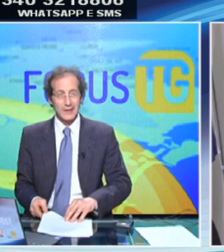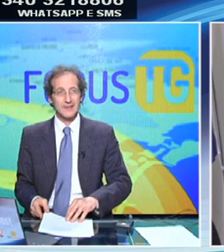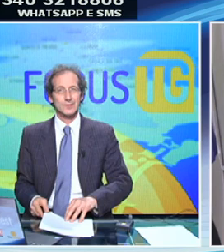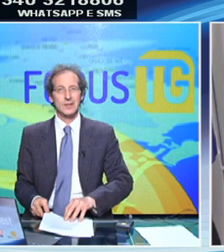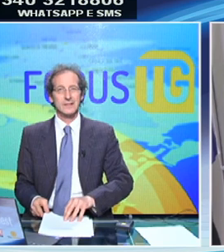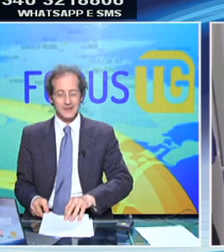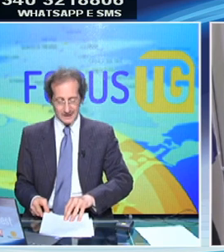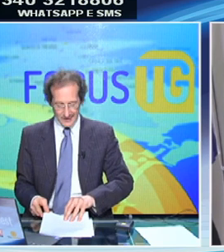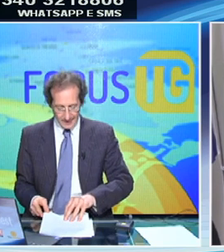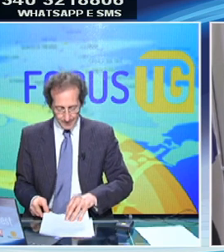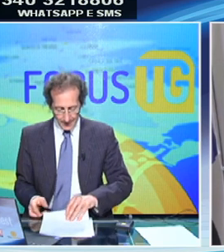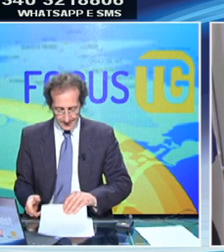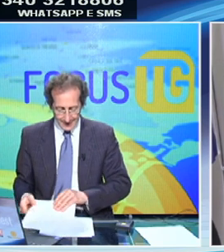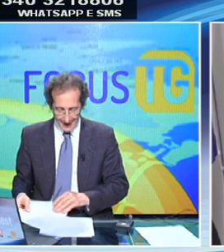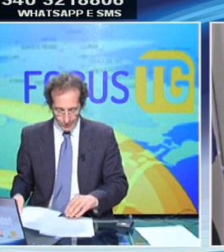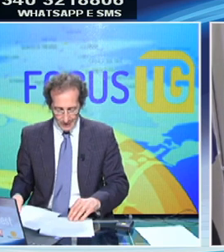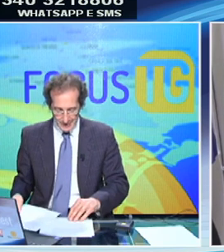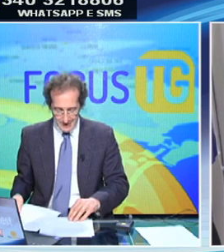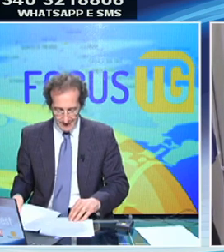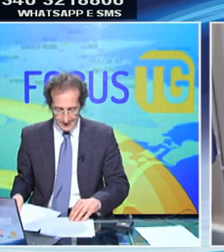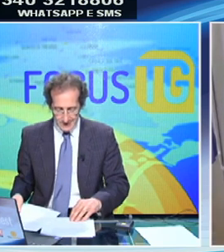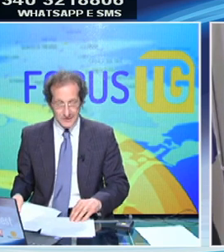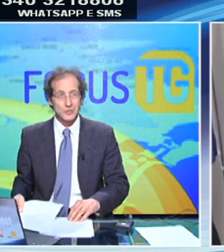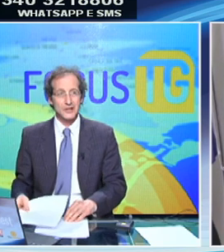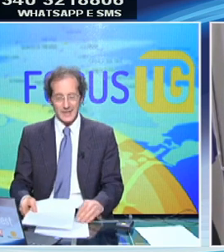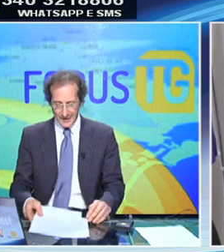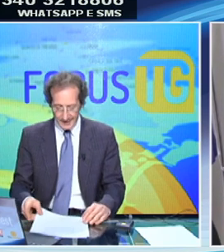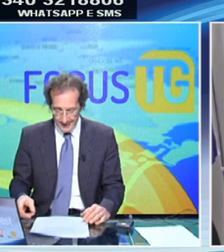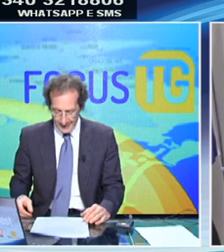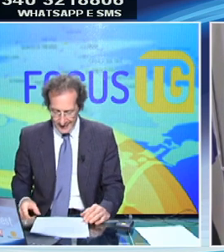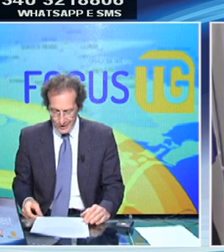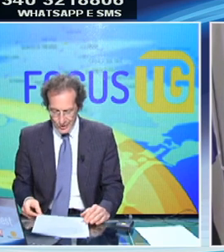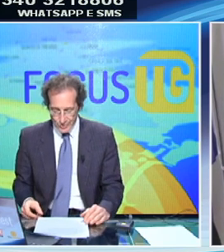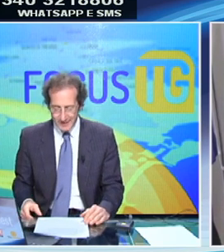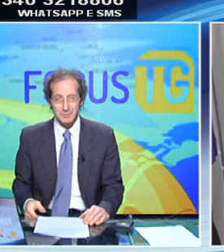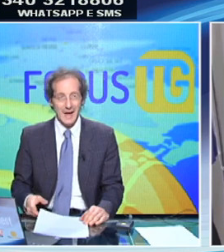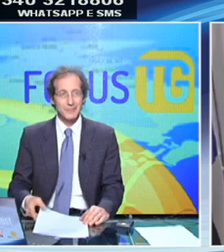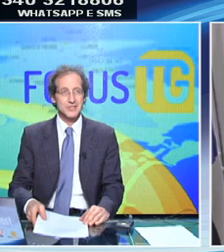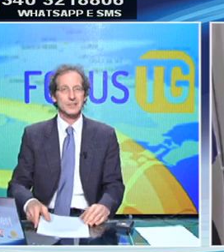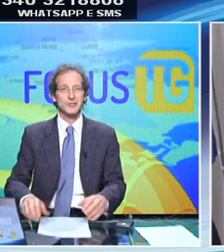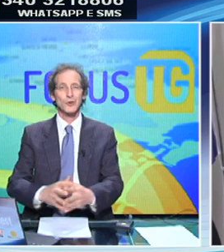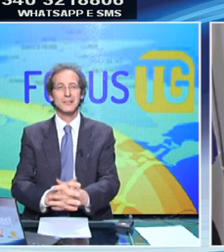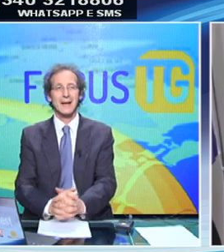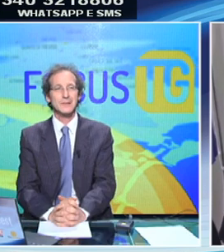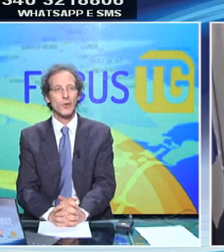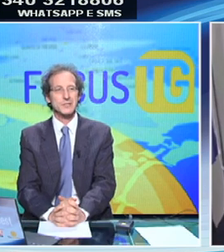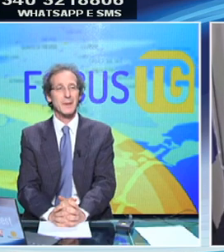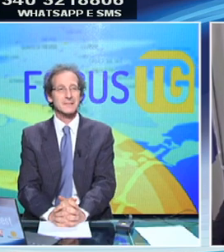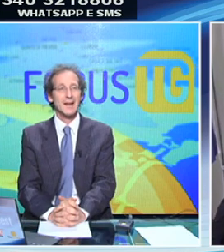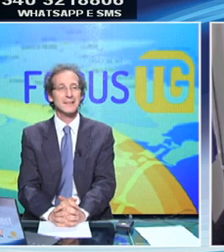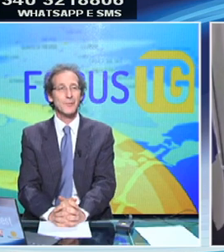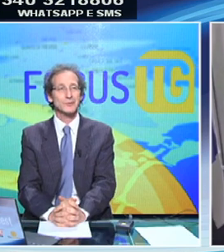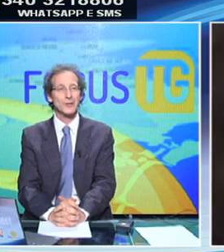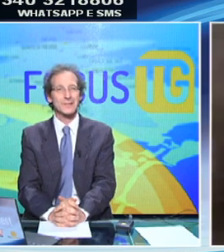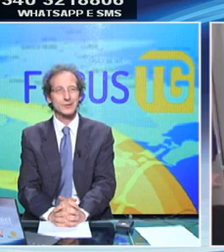C'è anche una dichiarazione di De Caro, che è il presidente dei sindaci italiani, che dice: sono stati bravi i sindaci con l'idea dei buoni